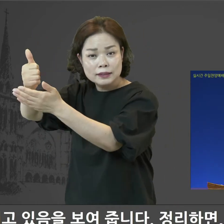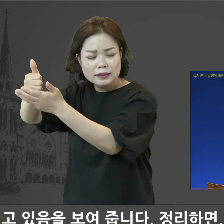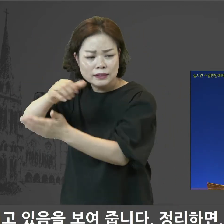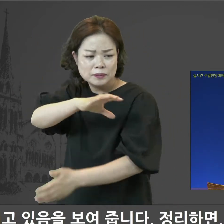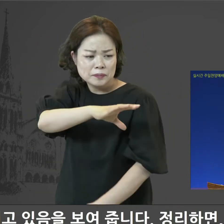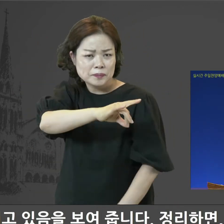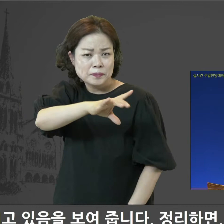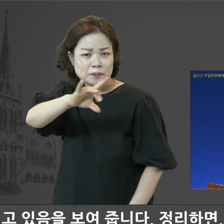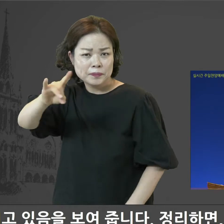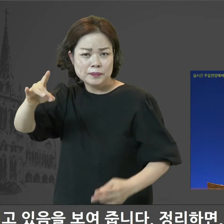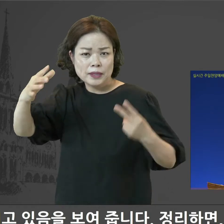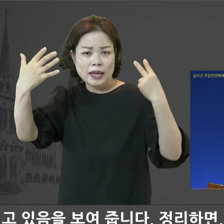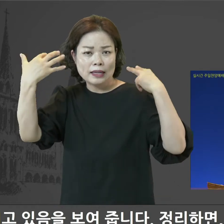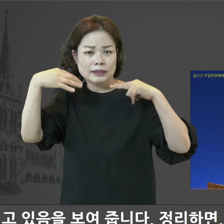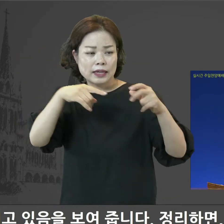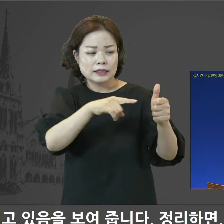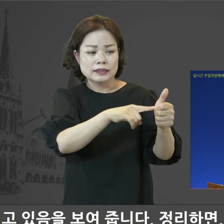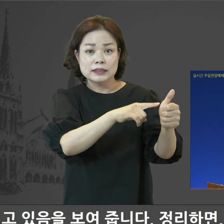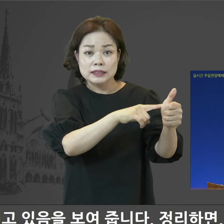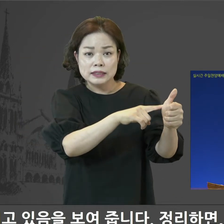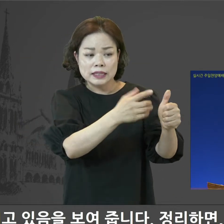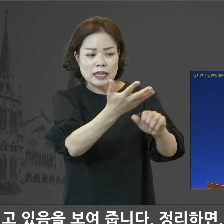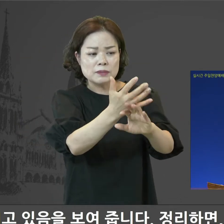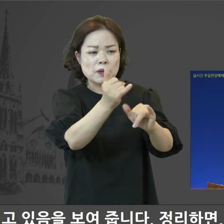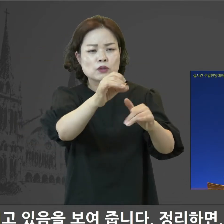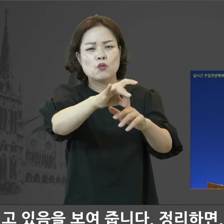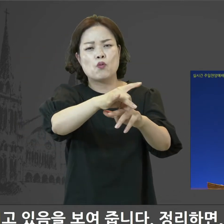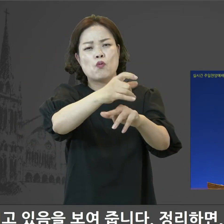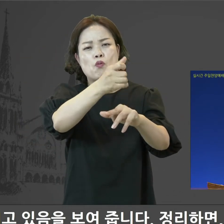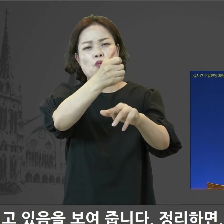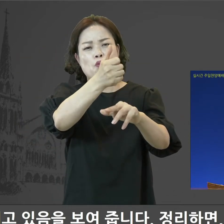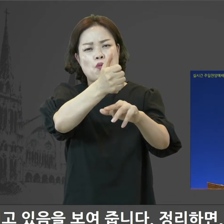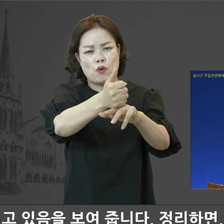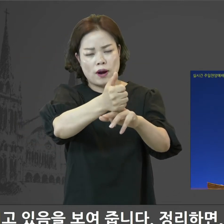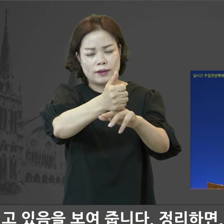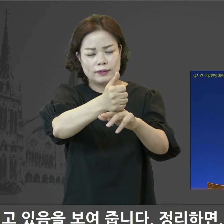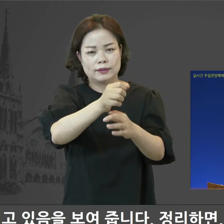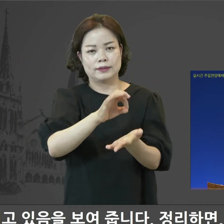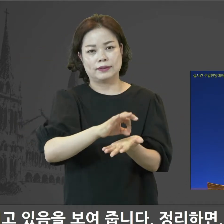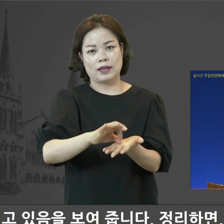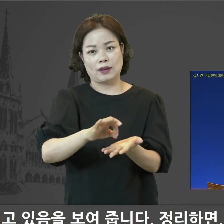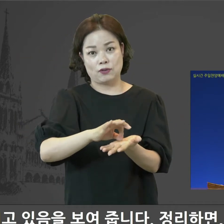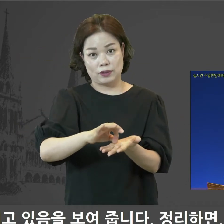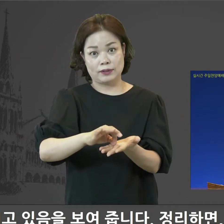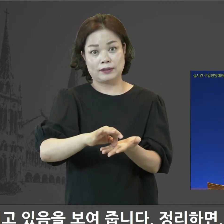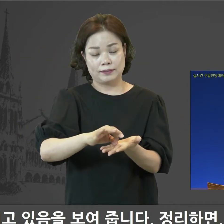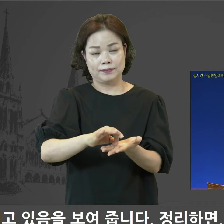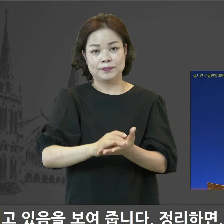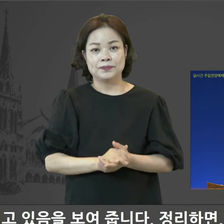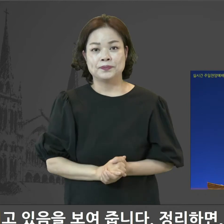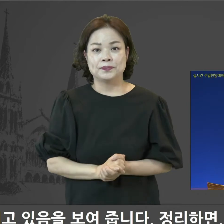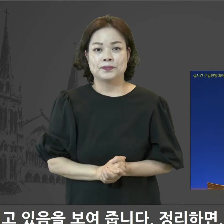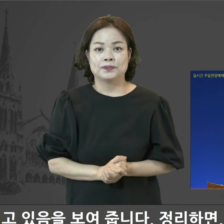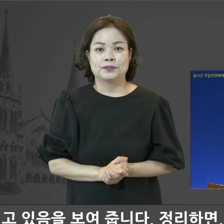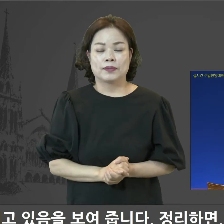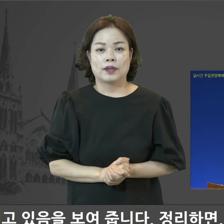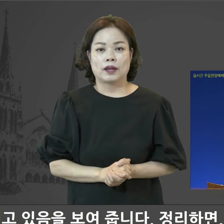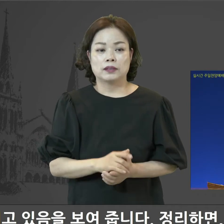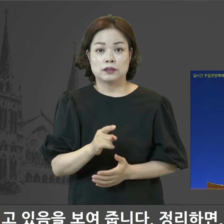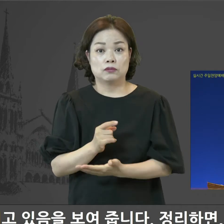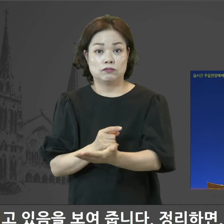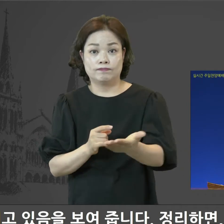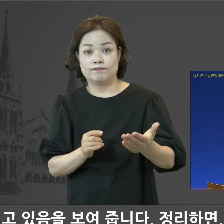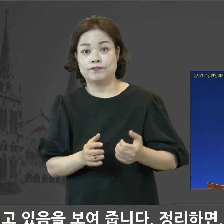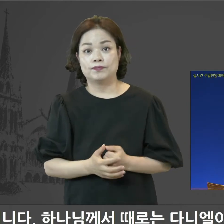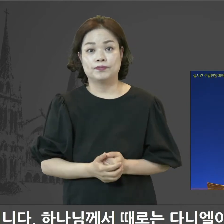때로는 다니엘이라는 도구를, 이방인들의 왕이라는 도구를 들어 사용하시는 것을 보게 됩니다. 그래서